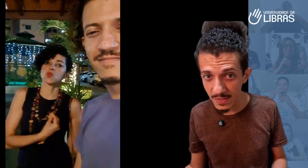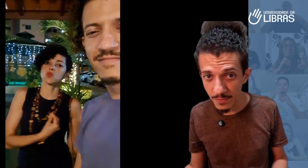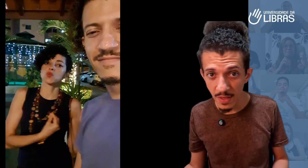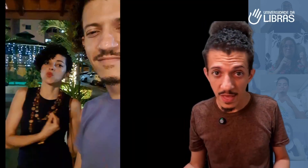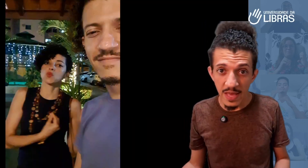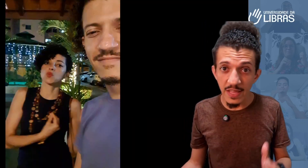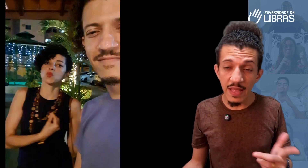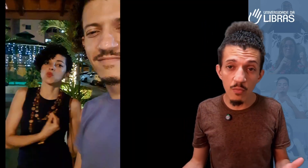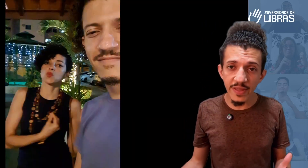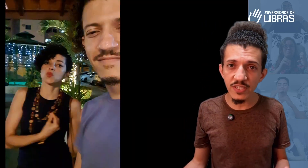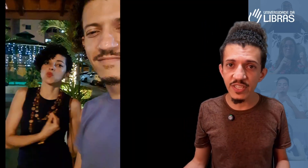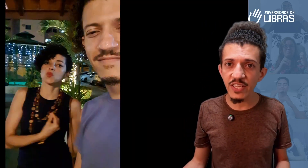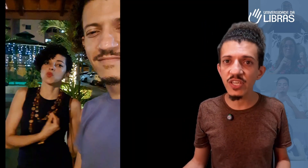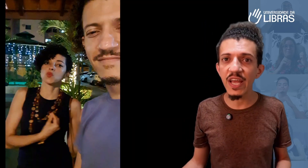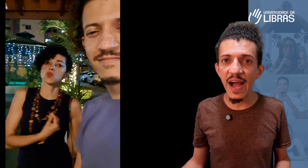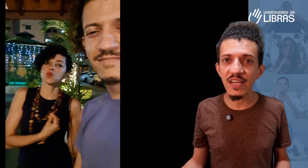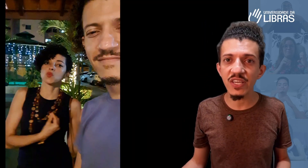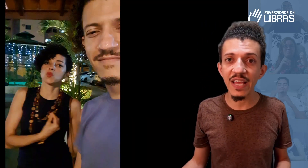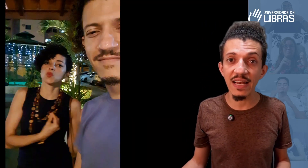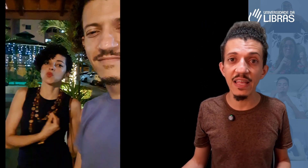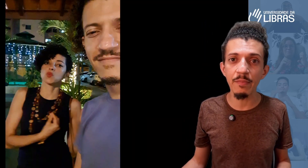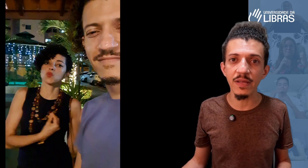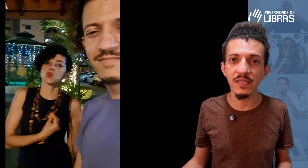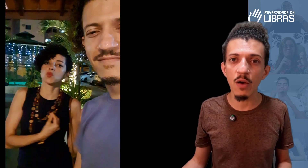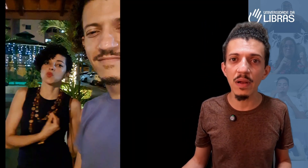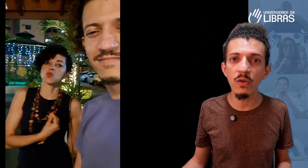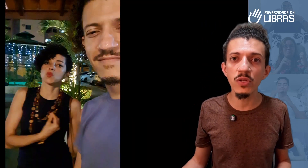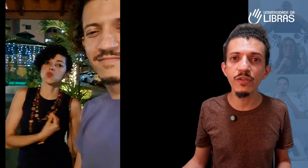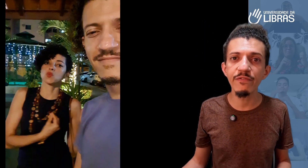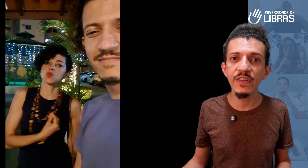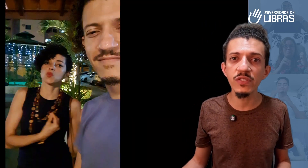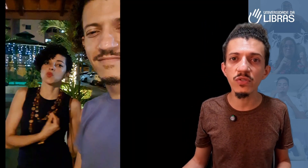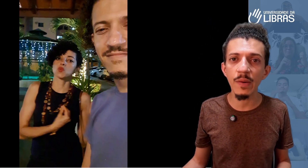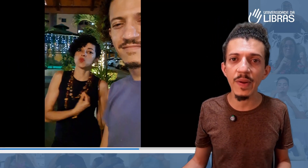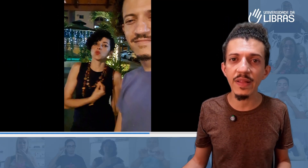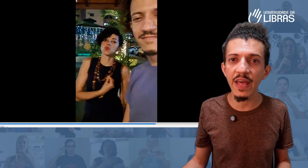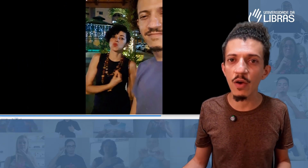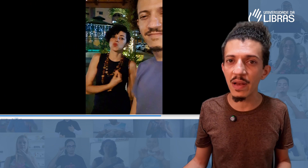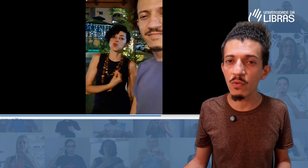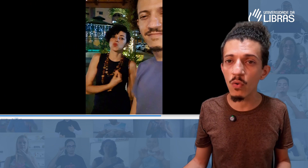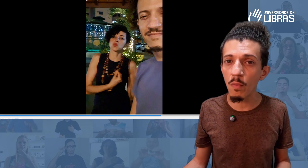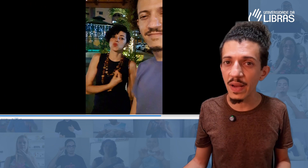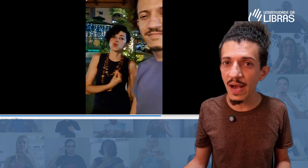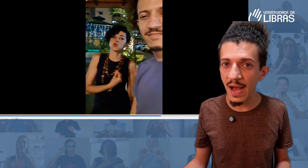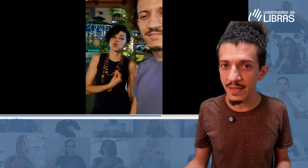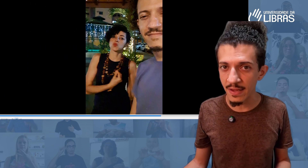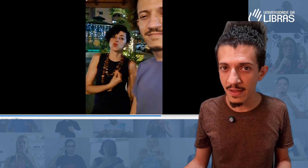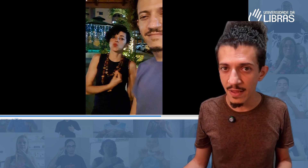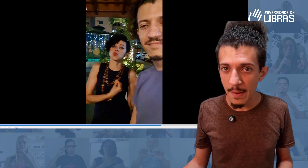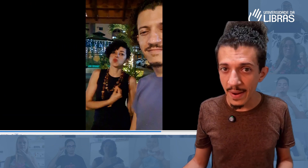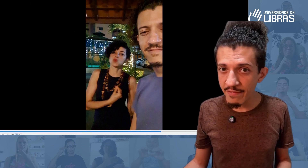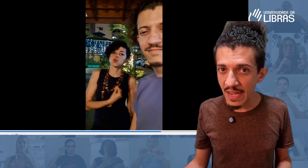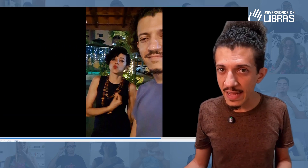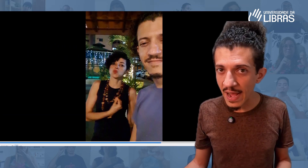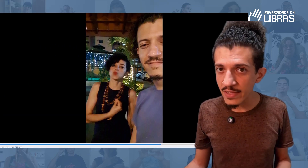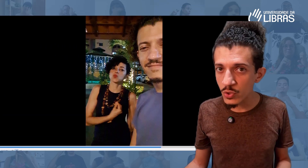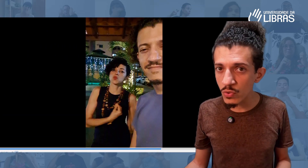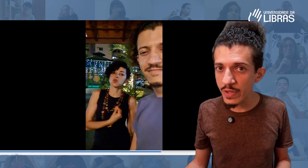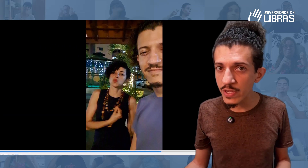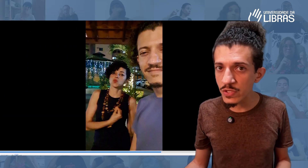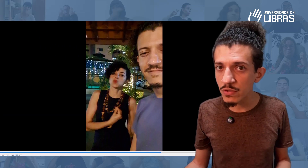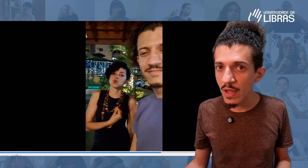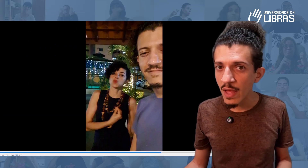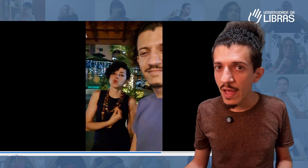português. E tem muita gente que acha que a Libras é uma língua difícil de aprender, uma língua complicada. Mas, na verdade,